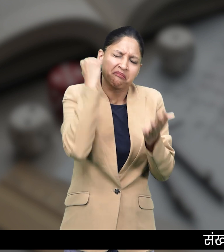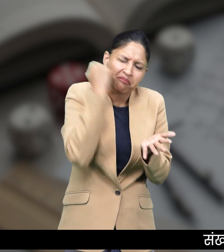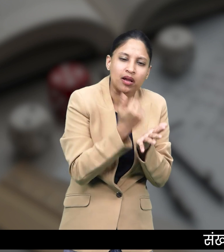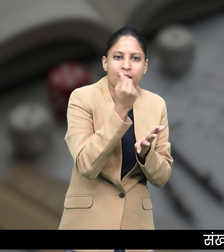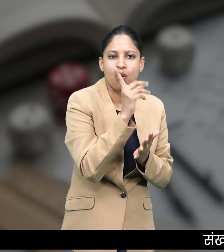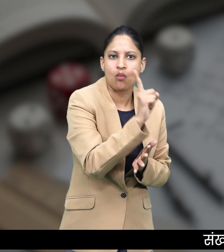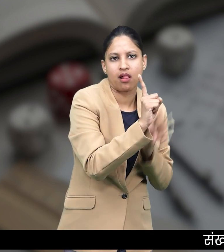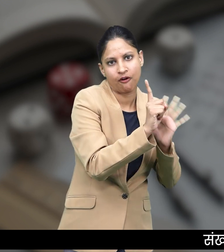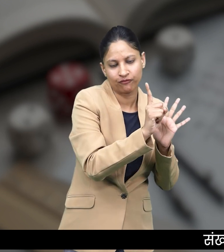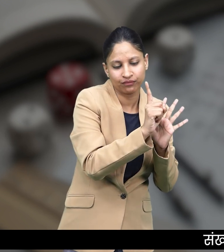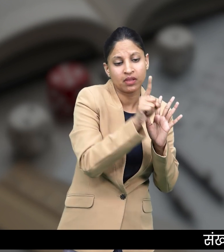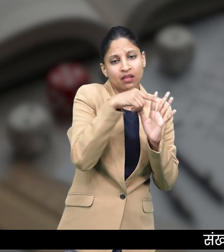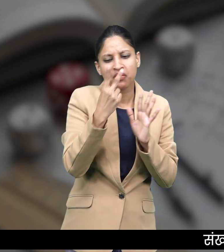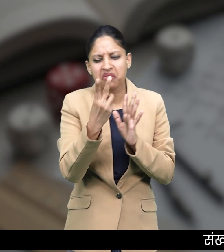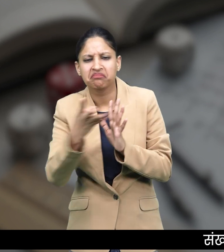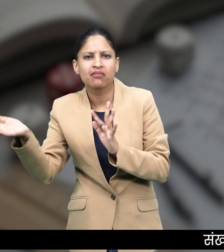स्वतः.